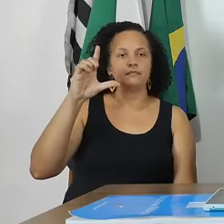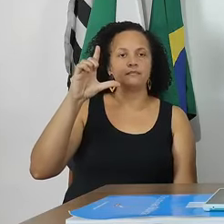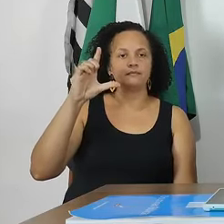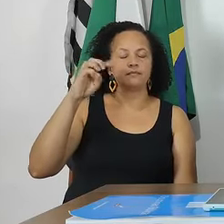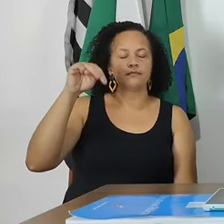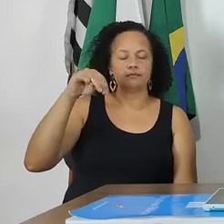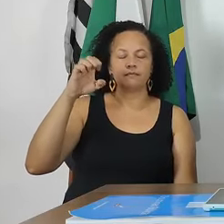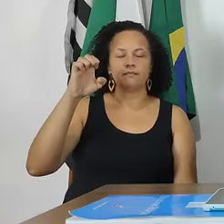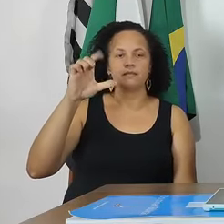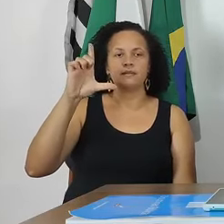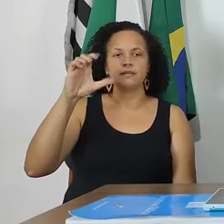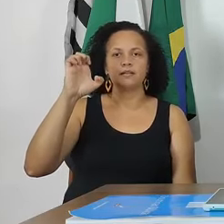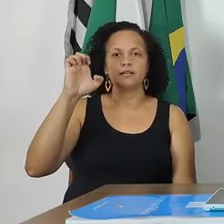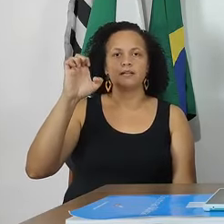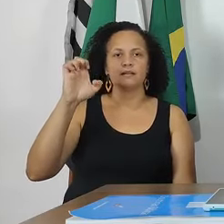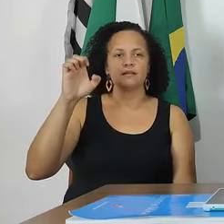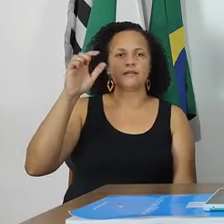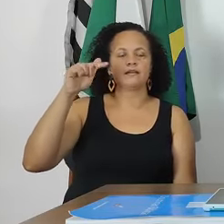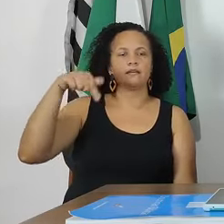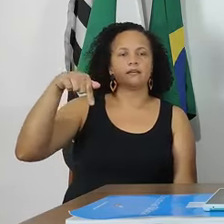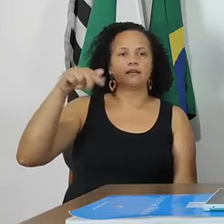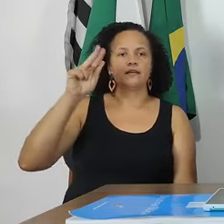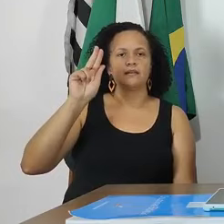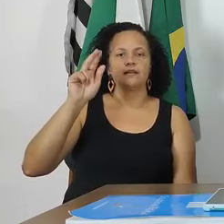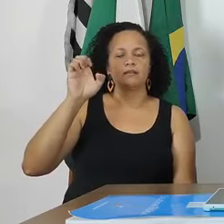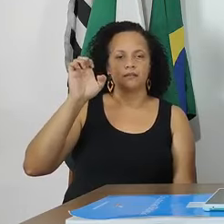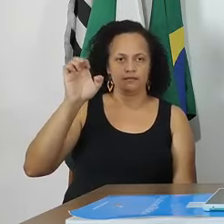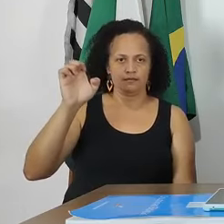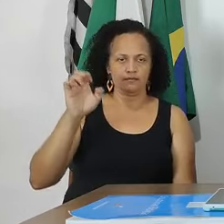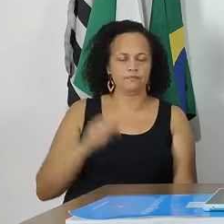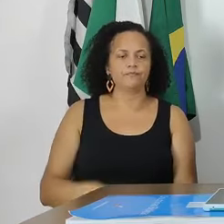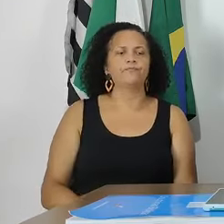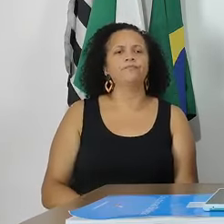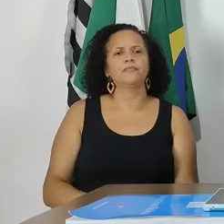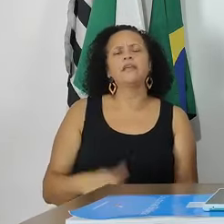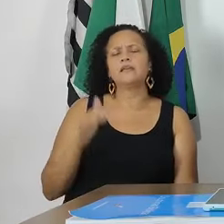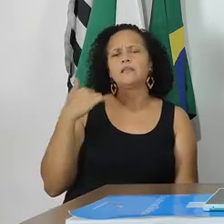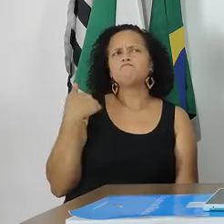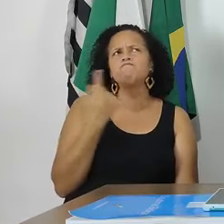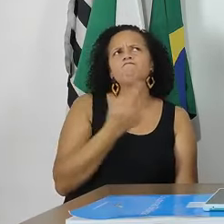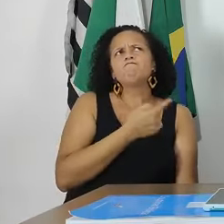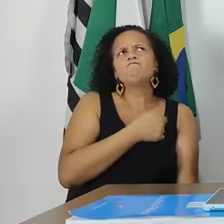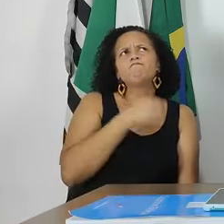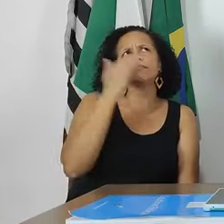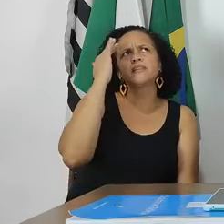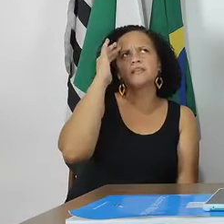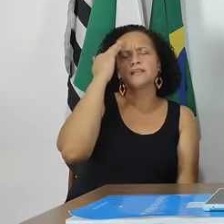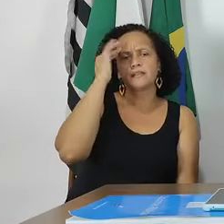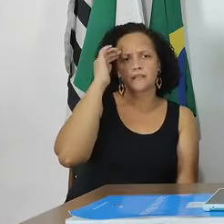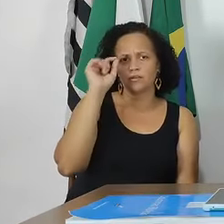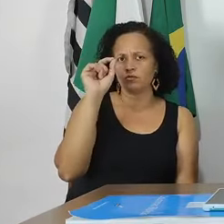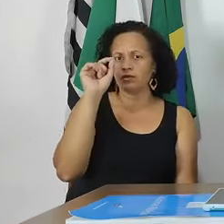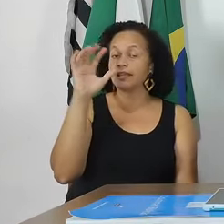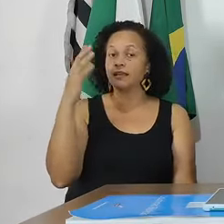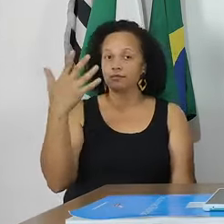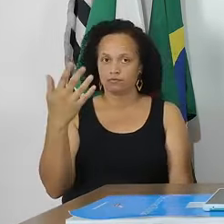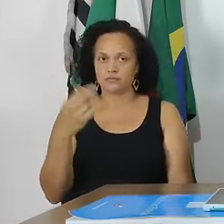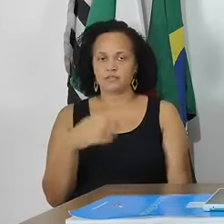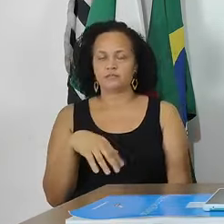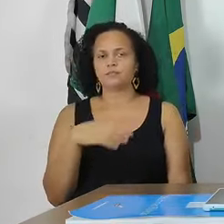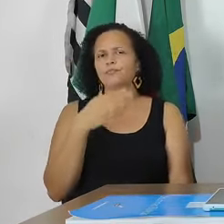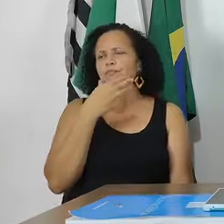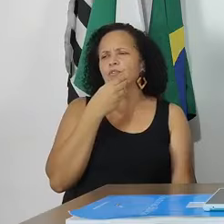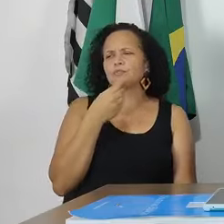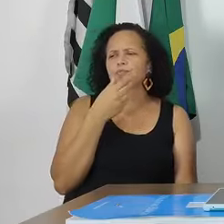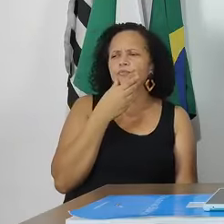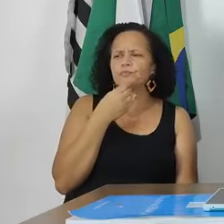entender um pouquinho o que aconteceu com ele. Ele foi né, dar uma volta ali na rua da